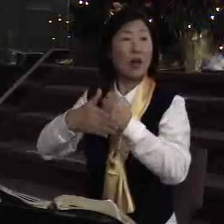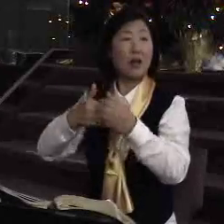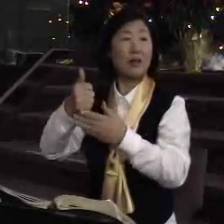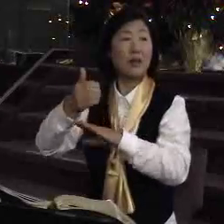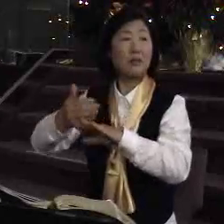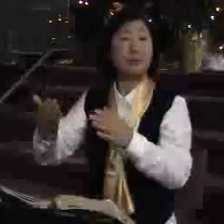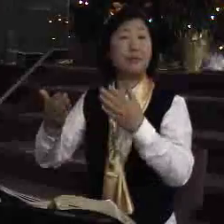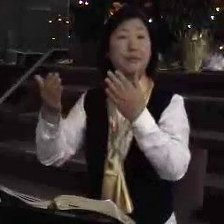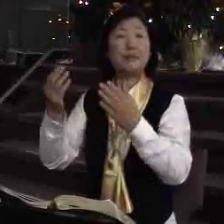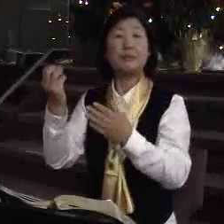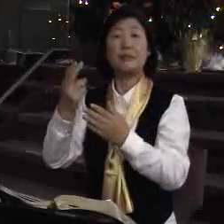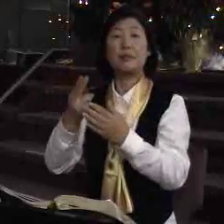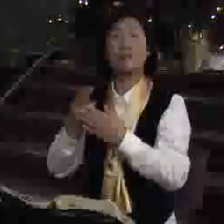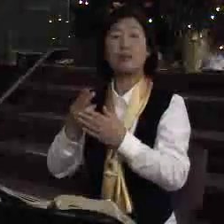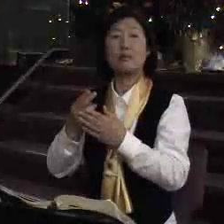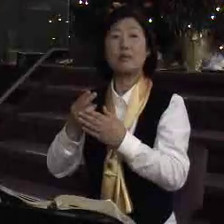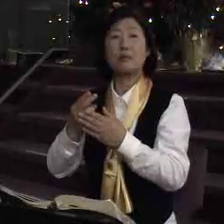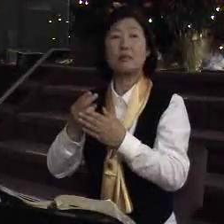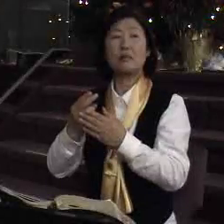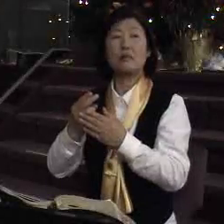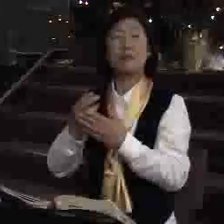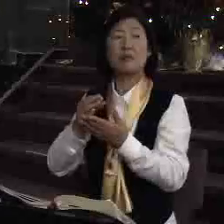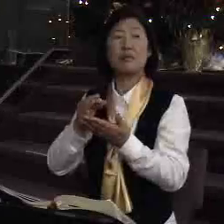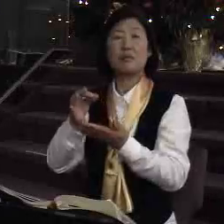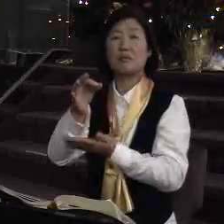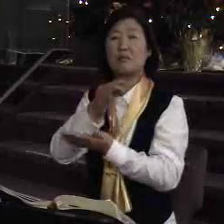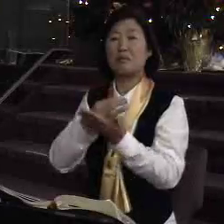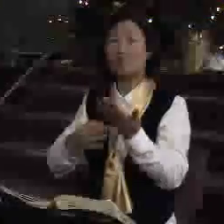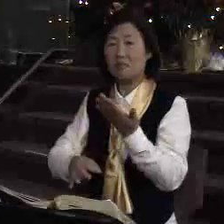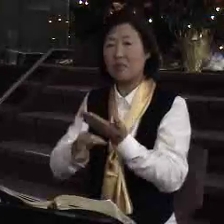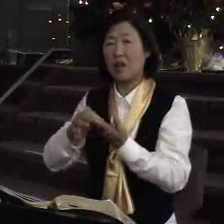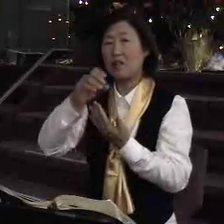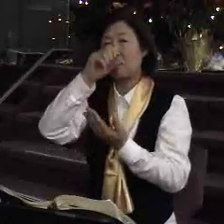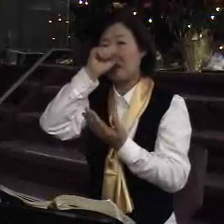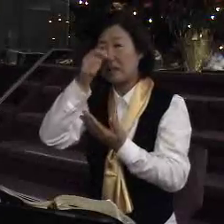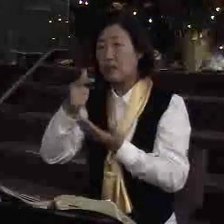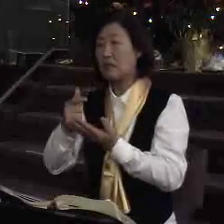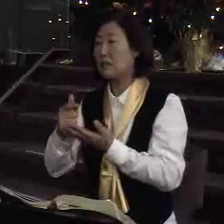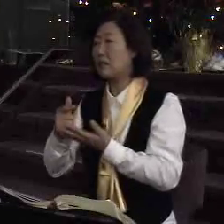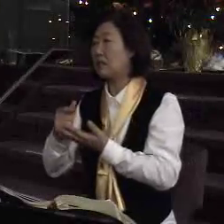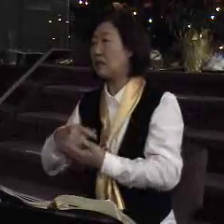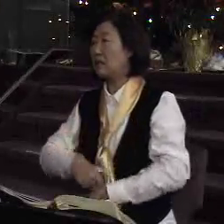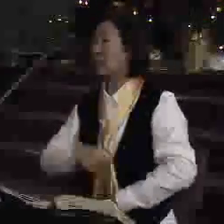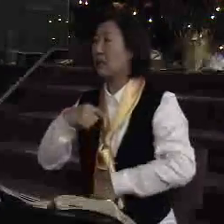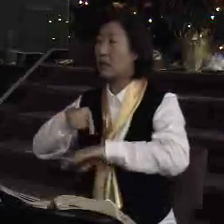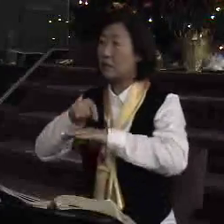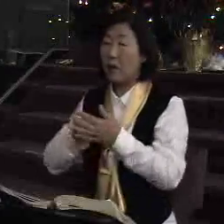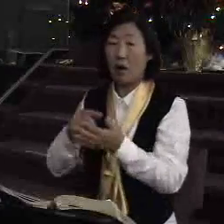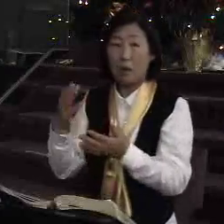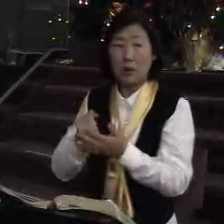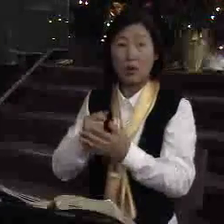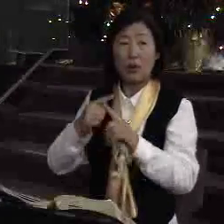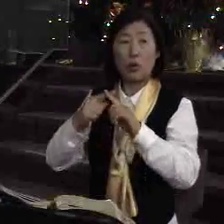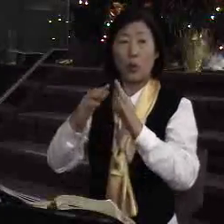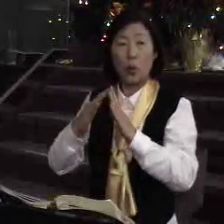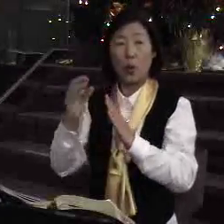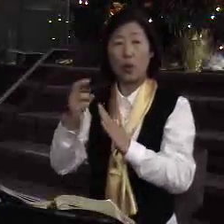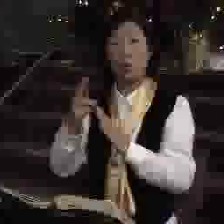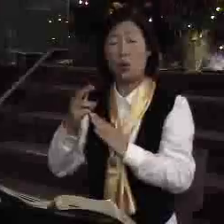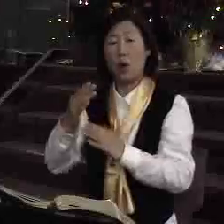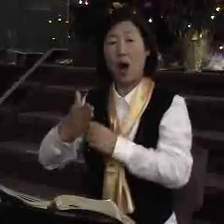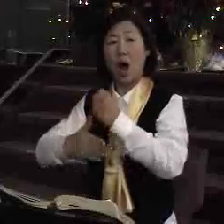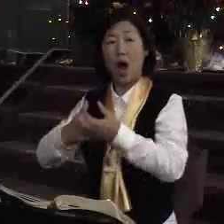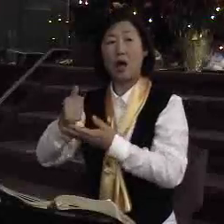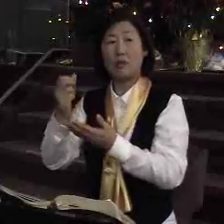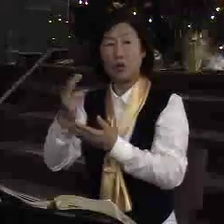감사를 드립니다. 또한 불경기와 어려움 속에서도 주님을 향한 신실한 마음으로 교회와 또